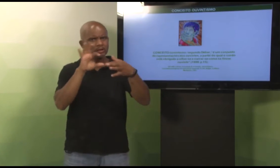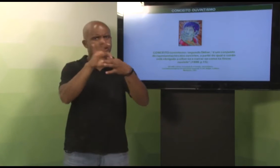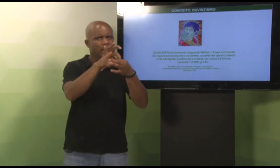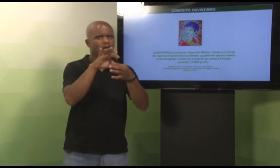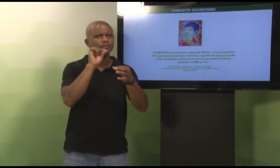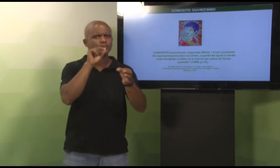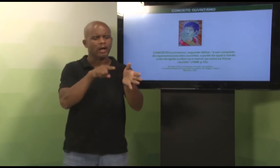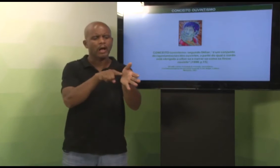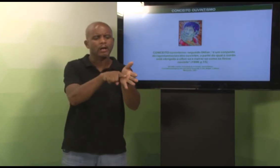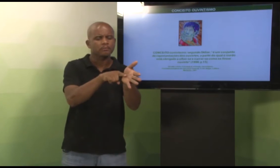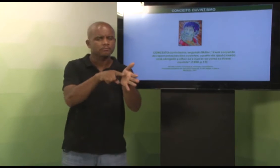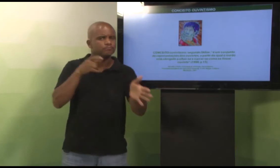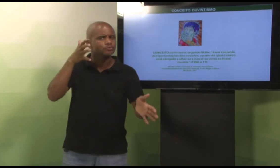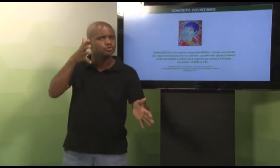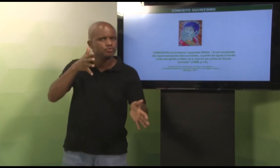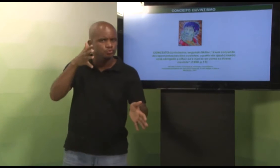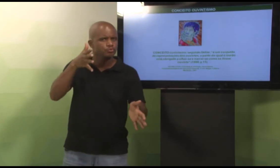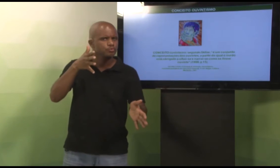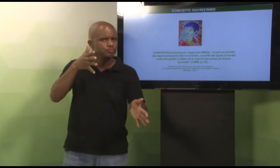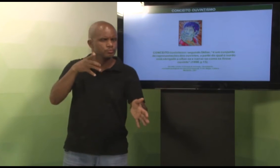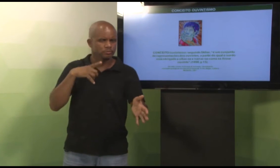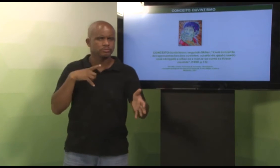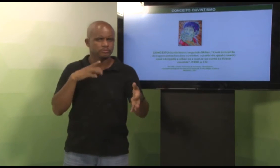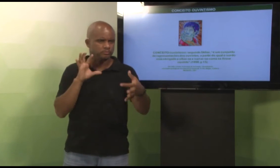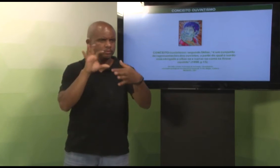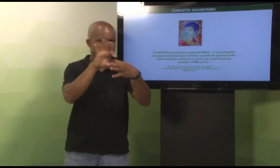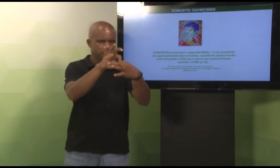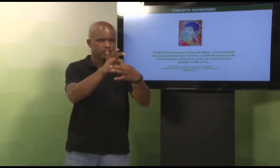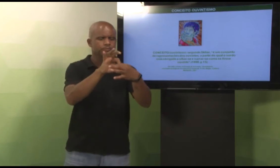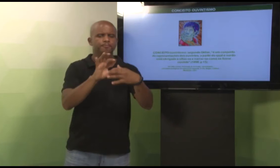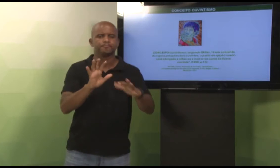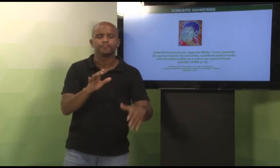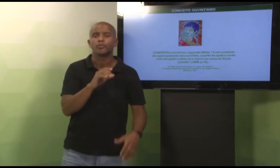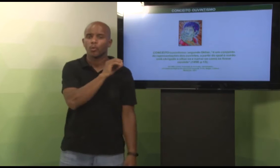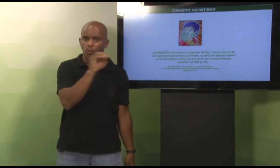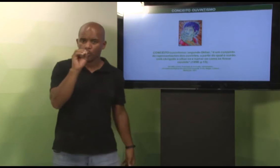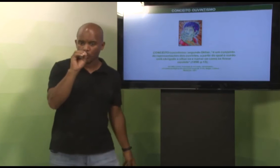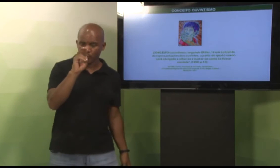Então, esse conceito ele está atrelado às pesquisas também de análise do discurso.